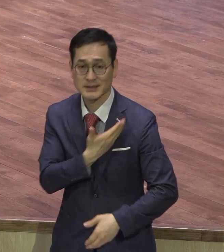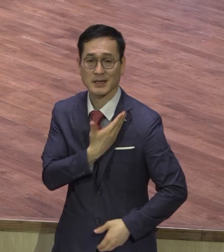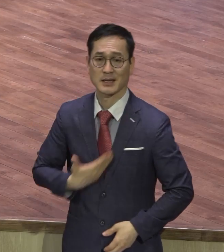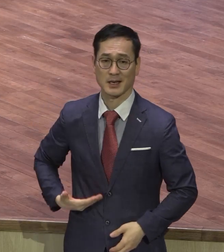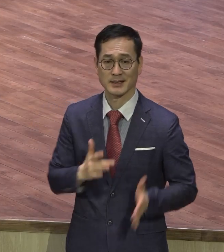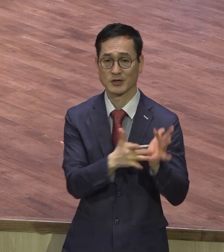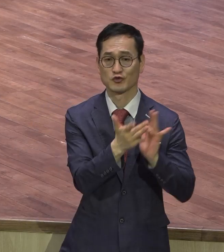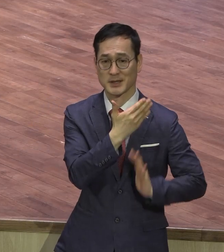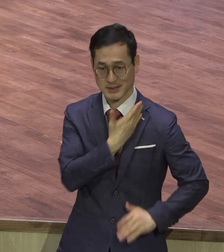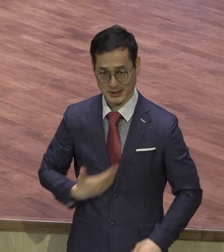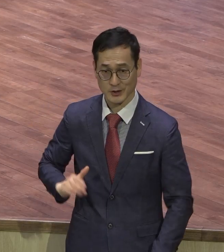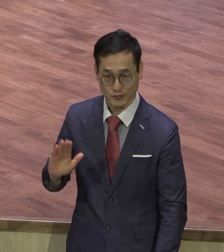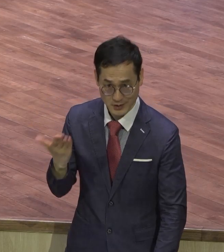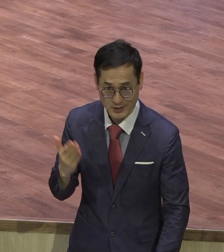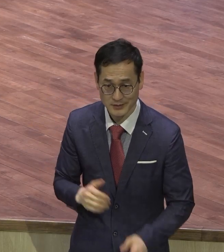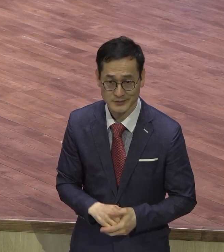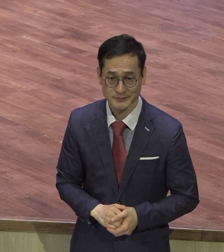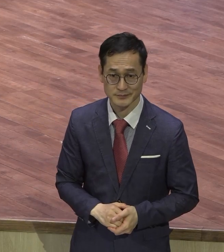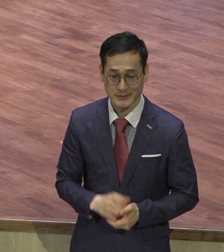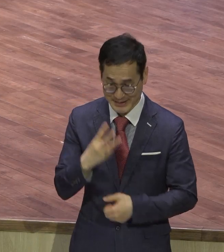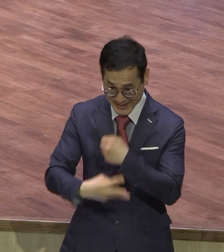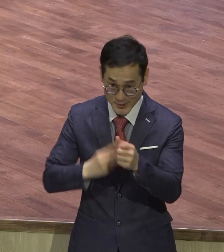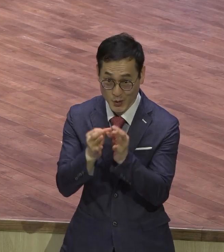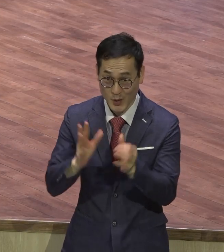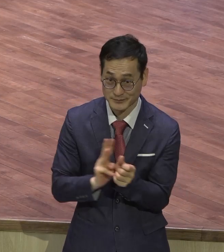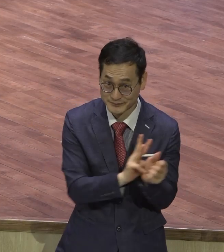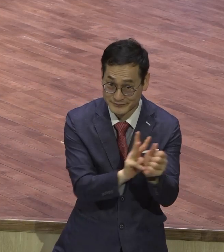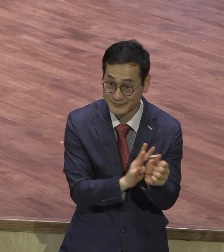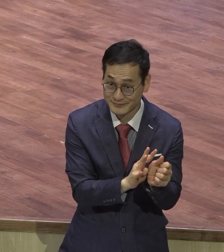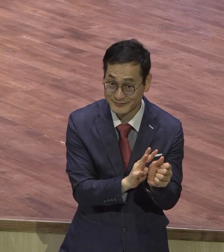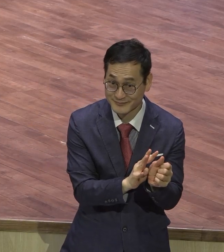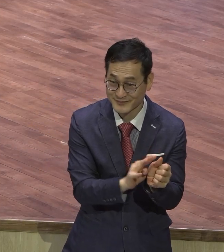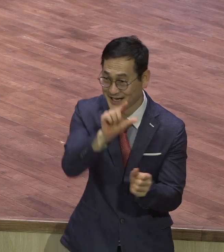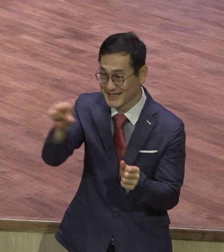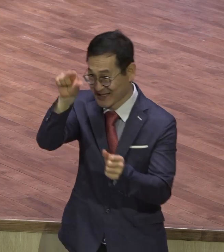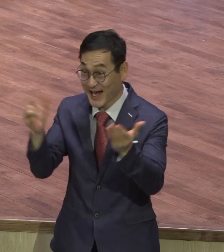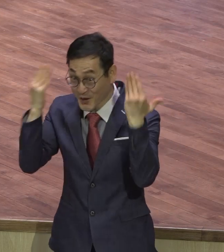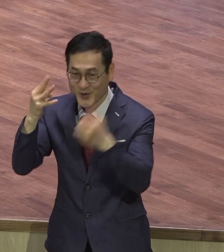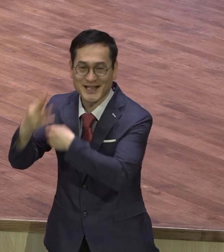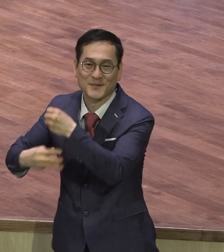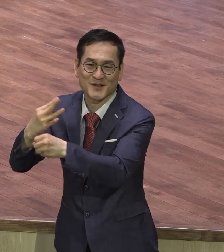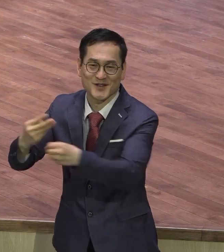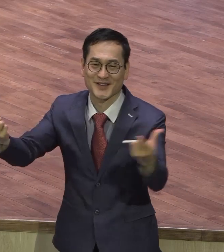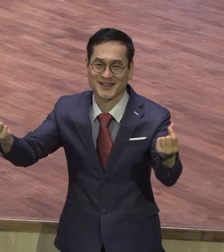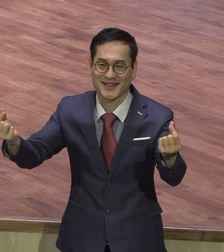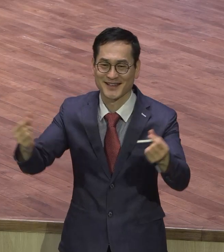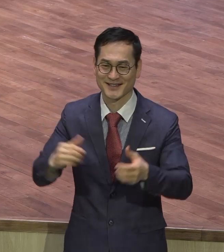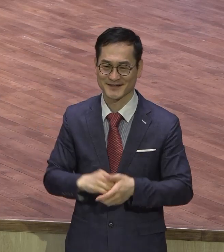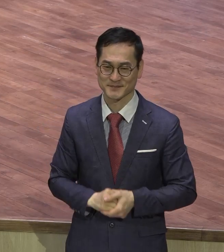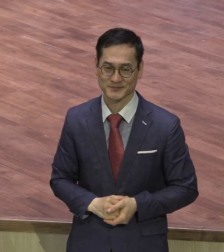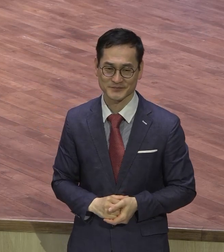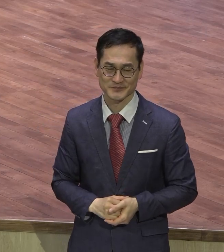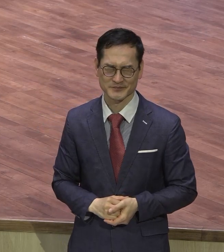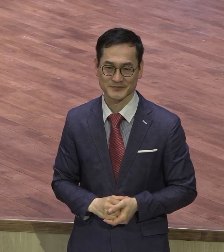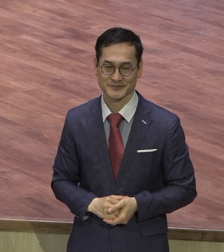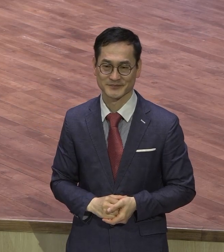그래서 신학교도 3년입니다. 그 목사 돼서 혼자서 목회하는 겁니다. 여러분 예수님이 몇 년